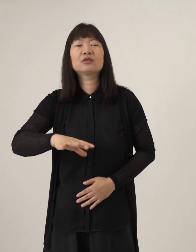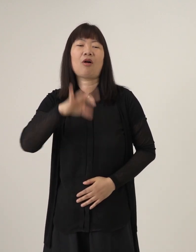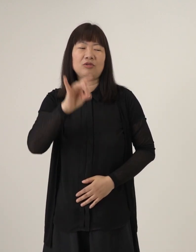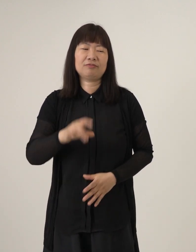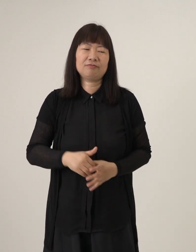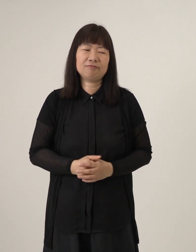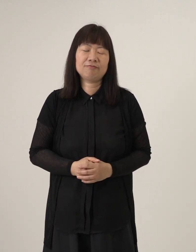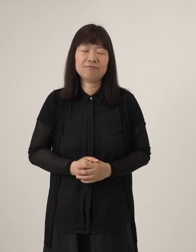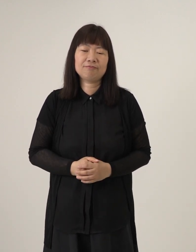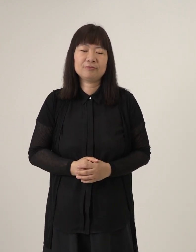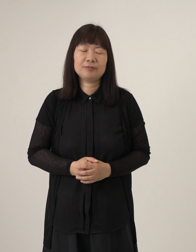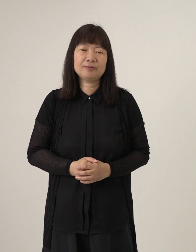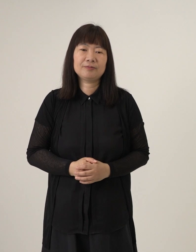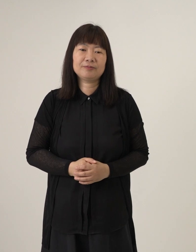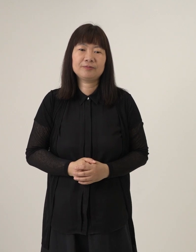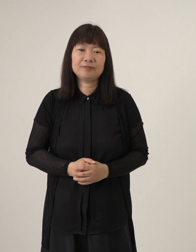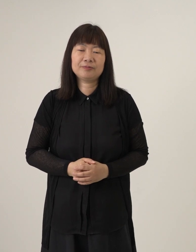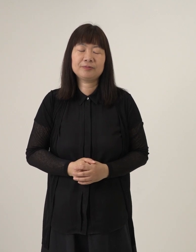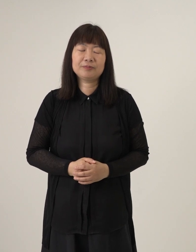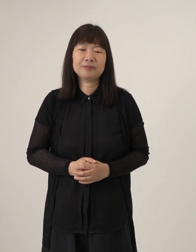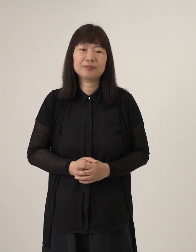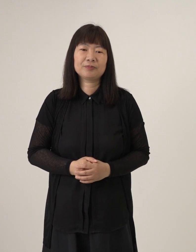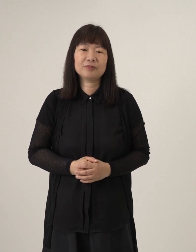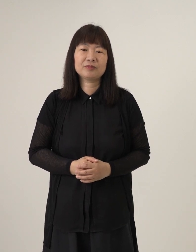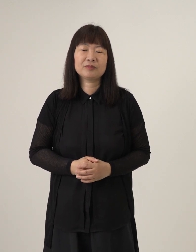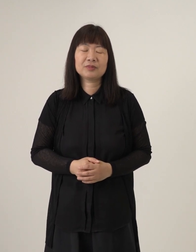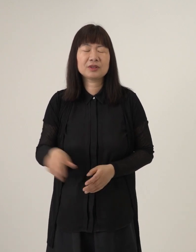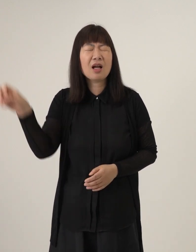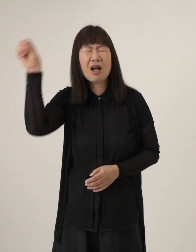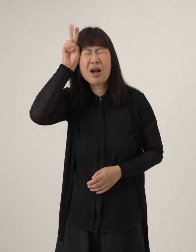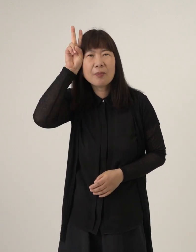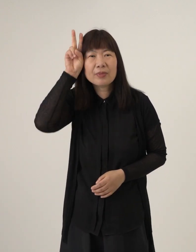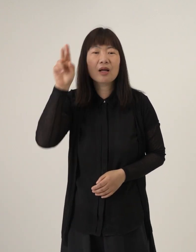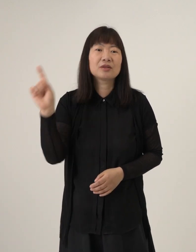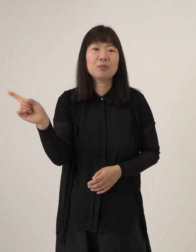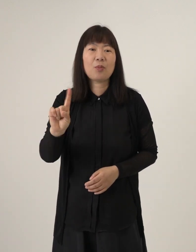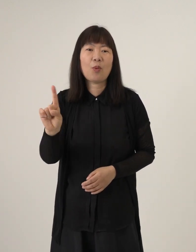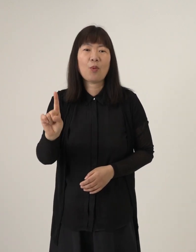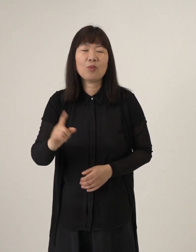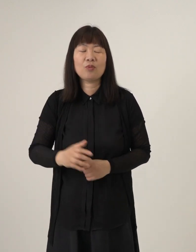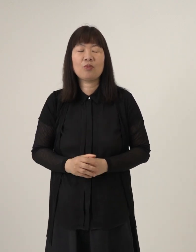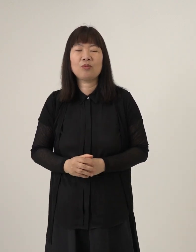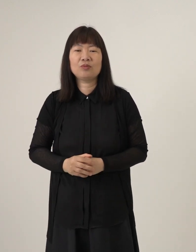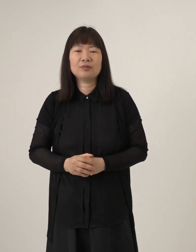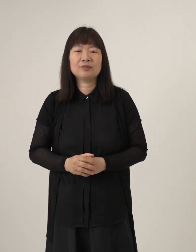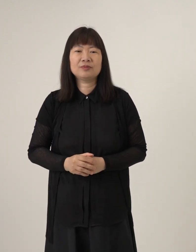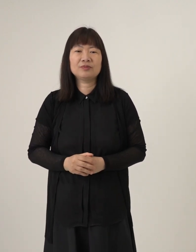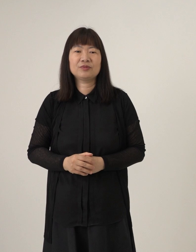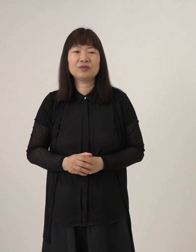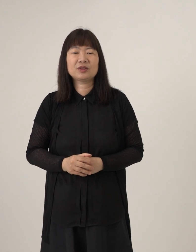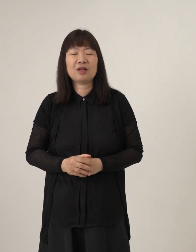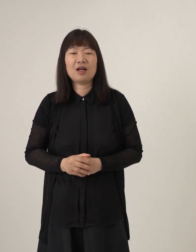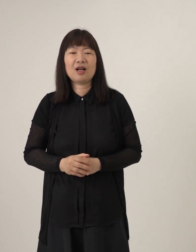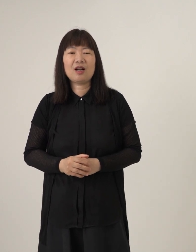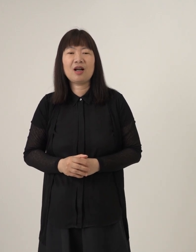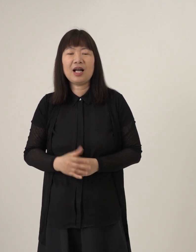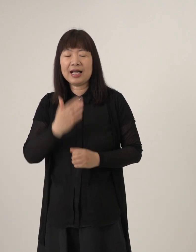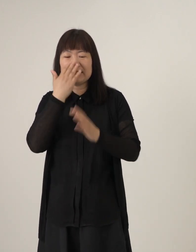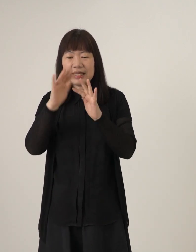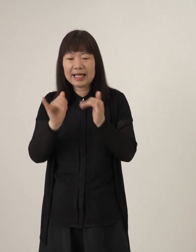자, 그러면 이제 어느 날 갑자기 황당하게 이런